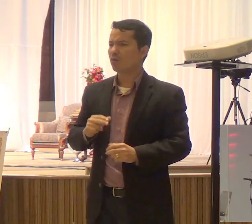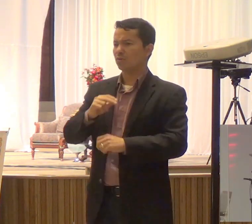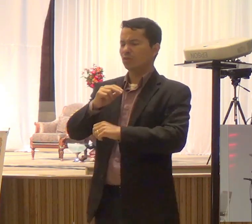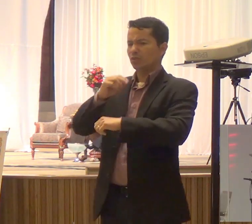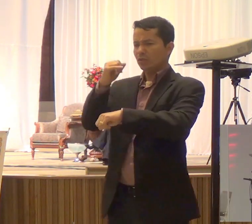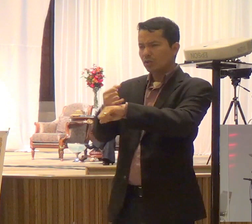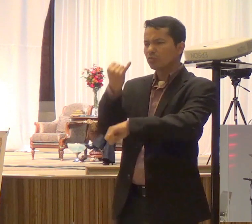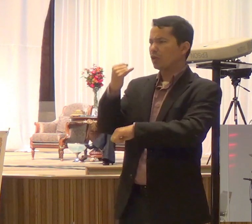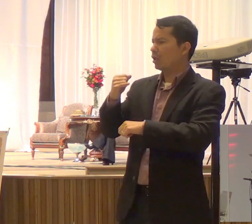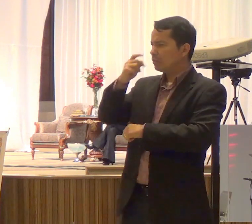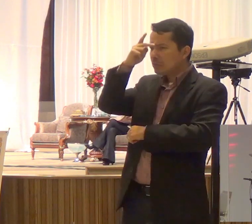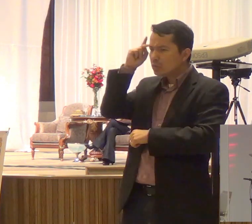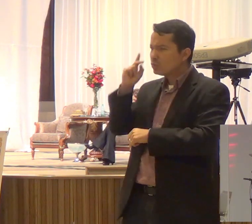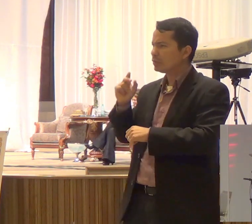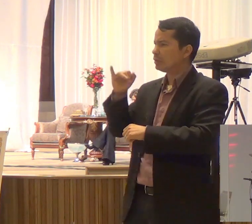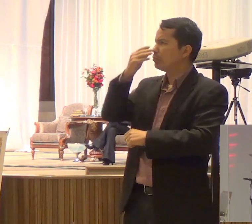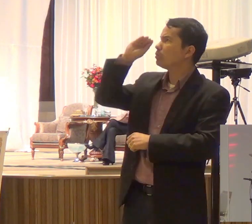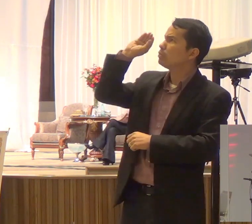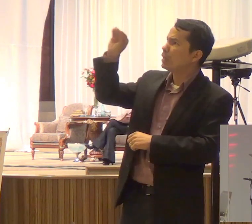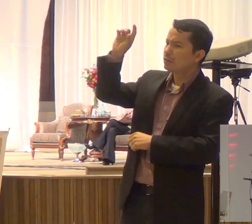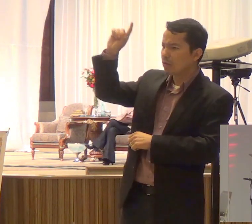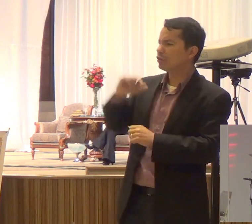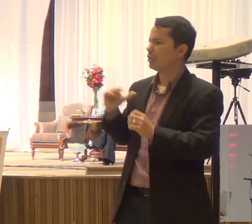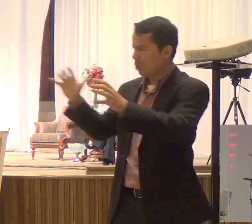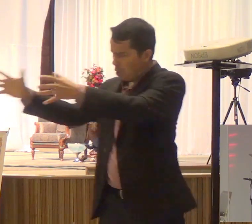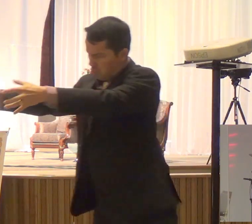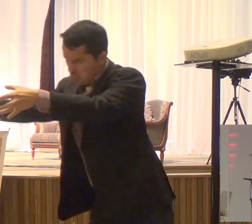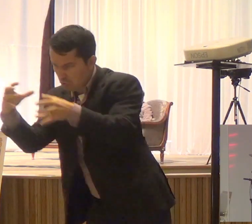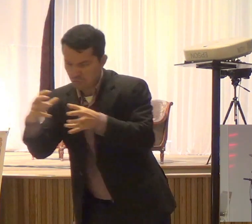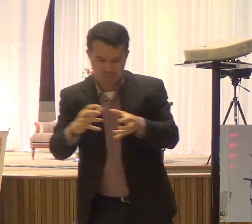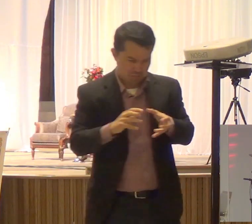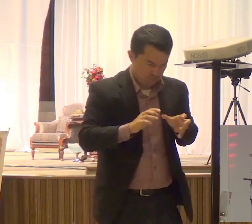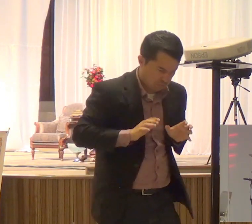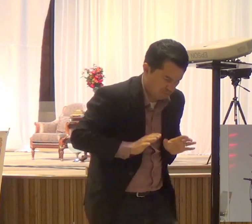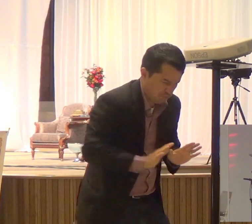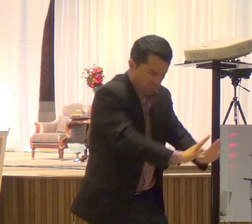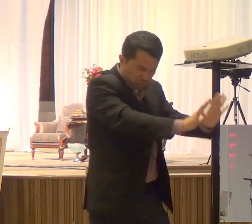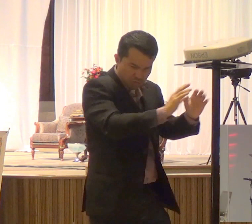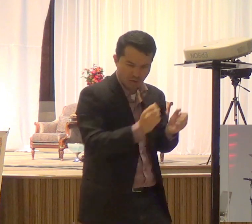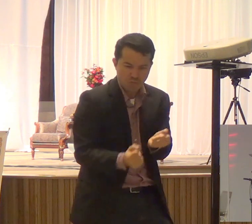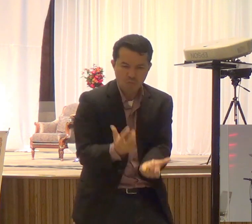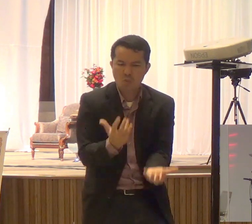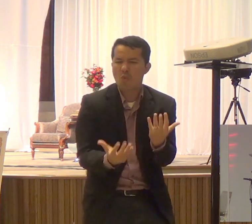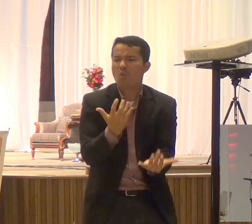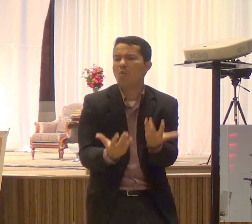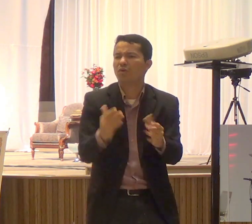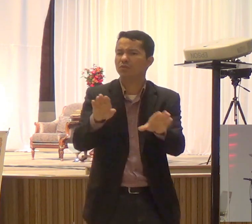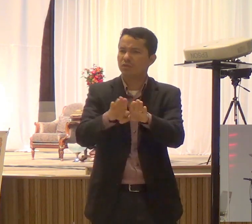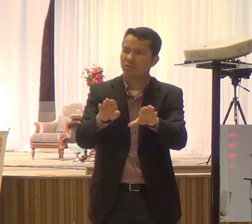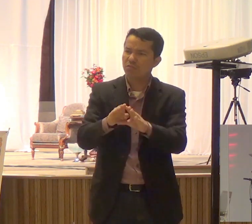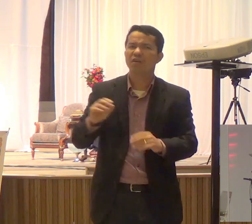minha face contra eles. Do fogo sairão, mas o fogo os consumirá, e sabereis que eu